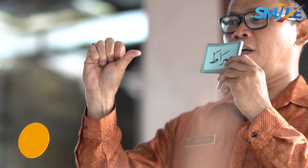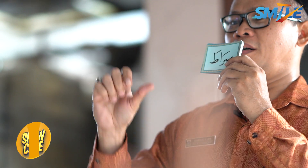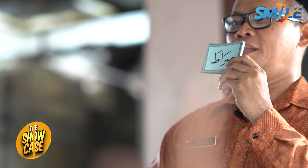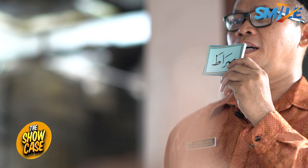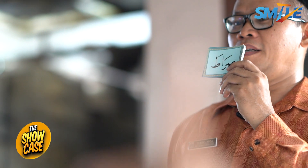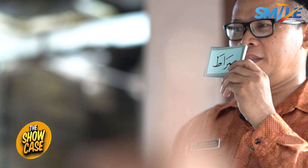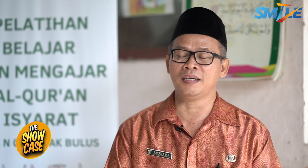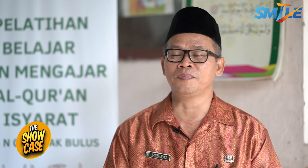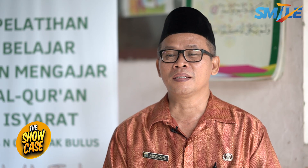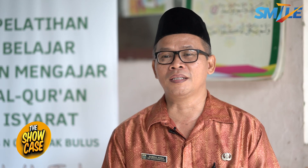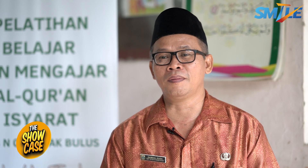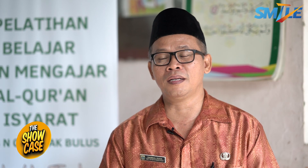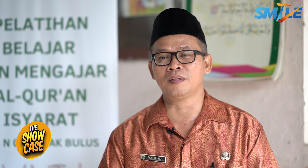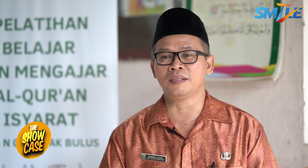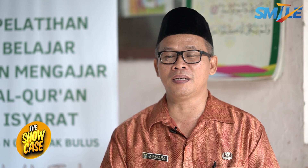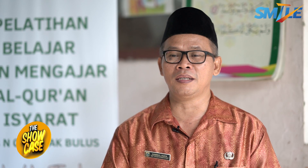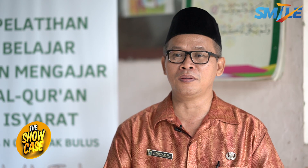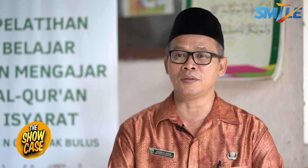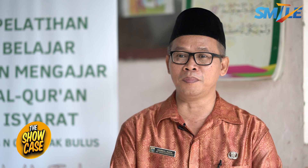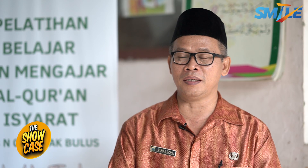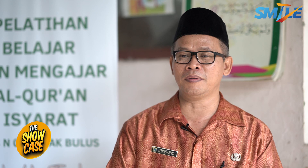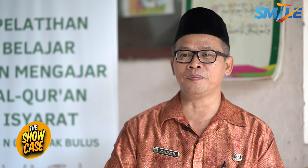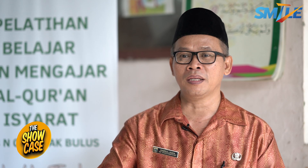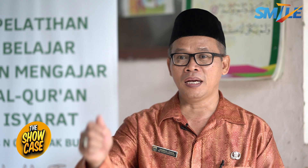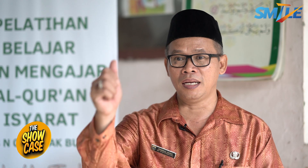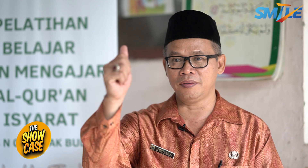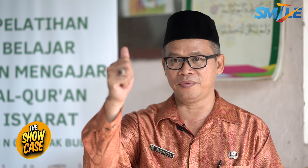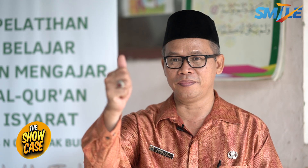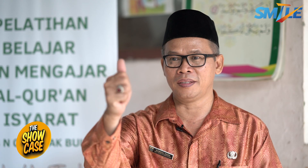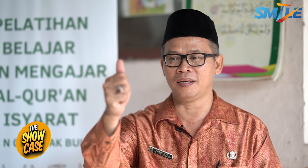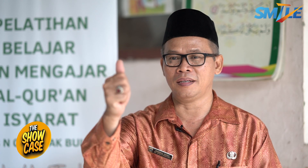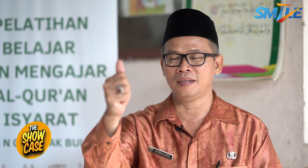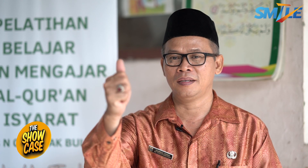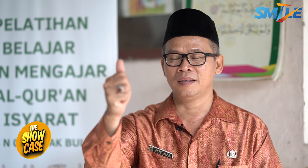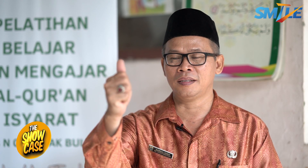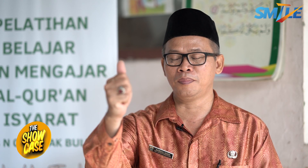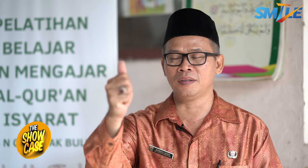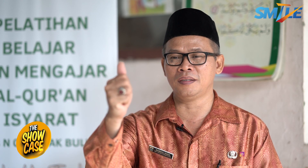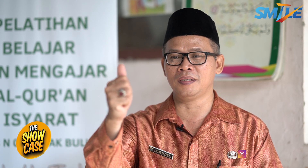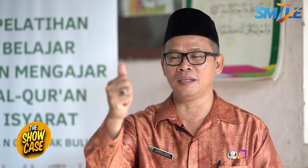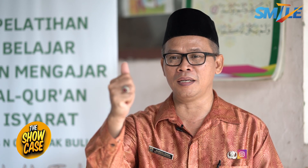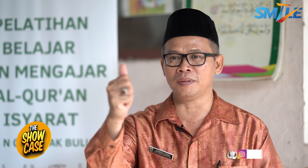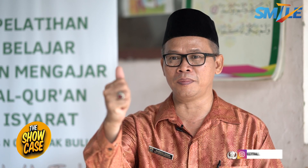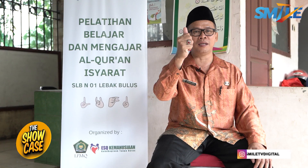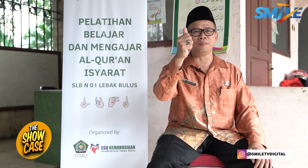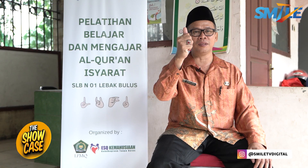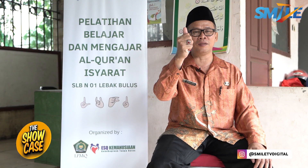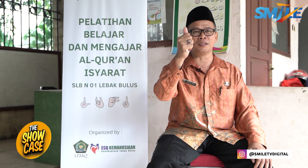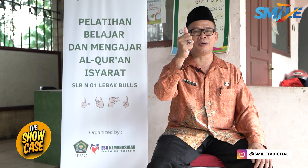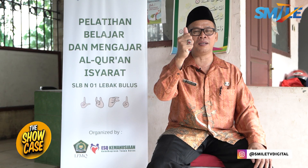Kita huruf dasarnya, kita mengenal huruf baca dari huruf dari mana? Alif. Nah, jadi posisi itu alif tetap ya, harus ke depan karena